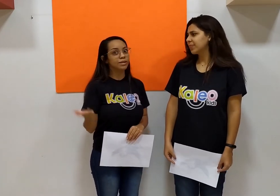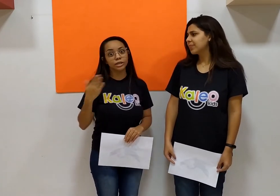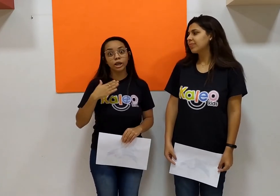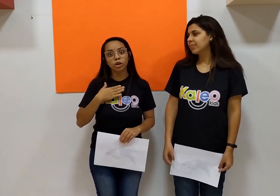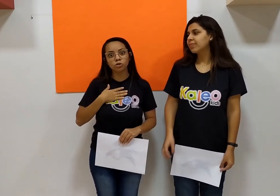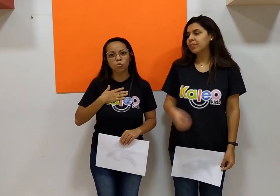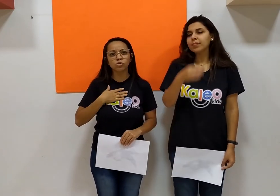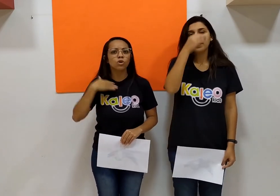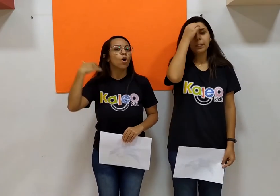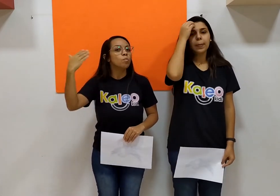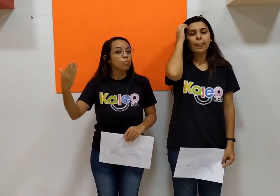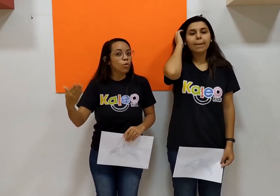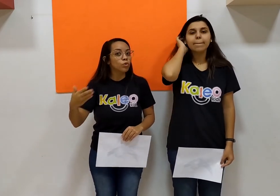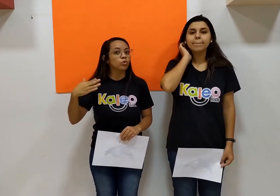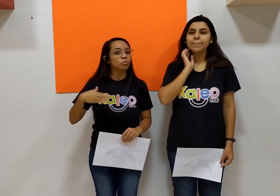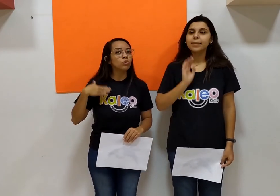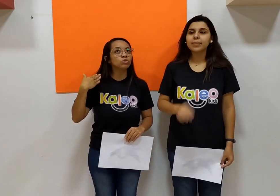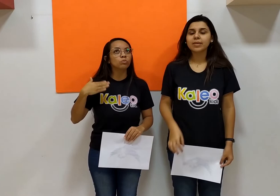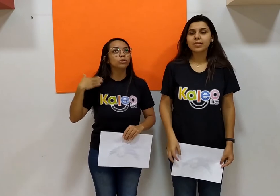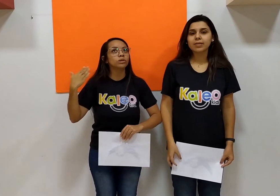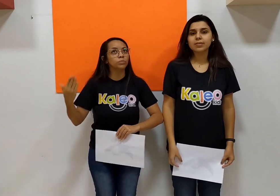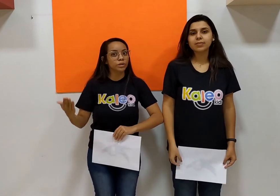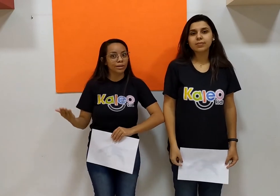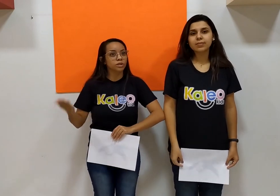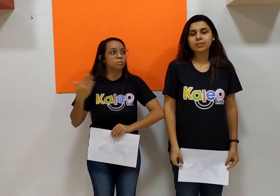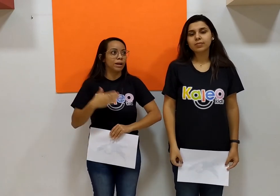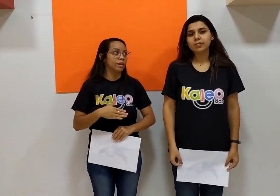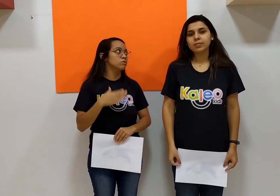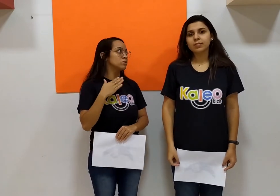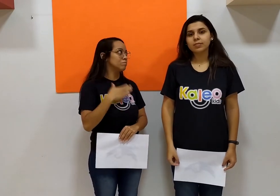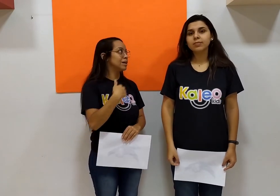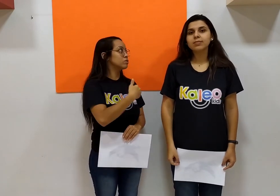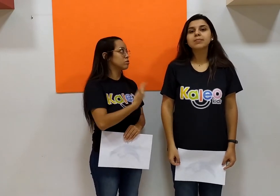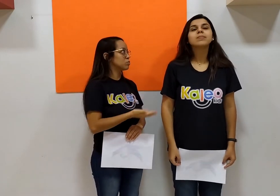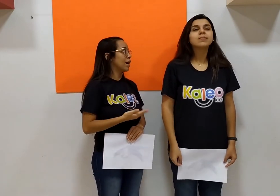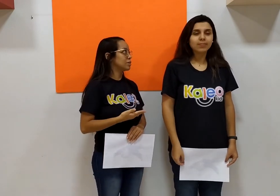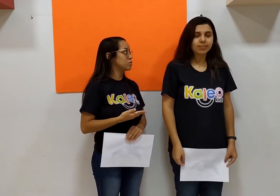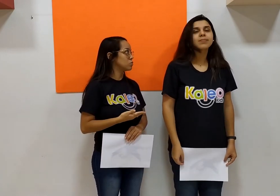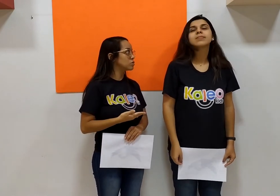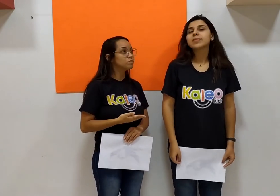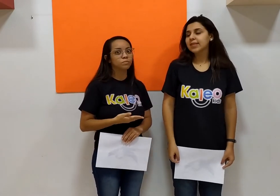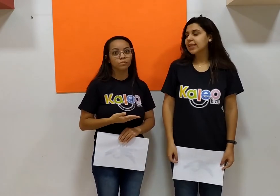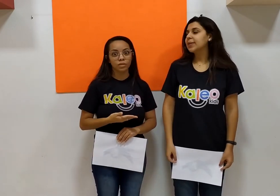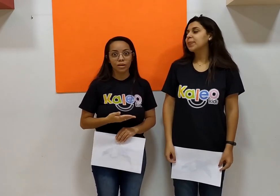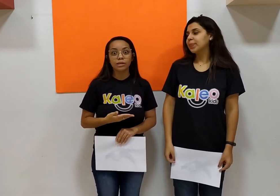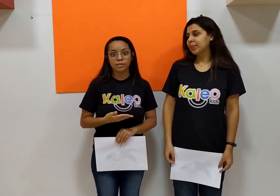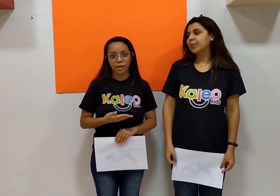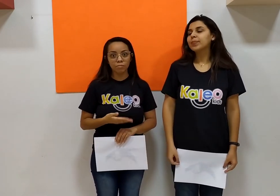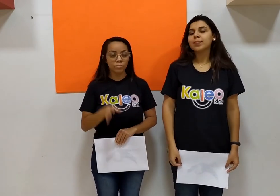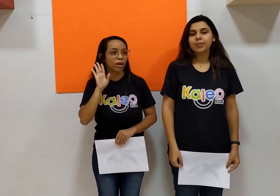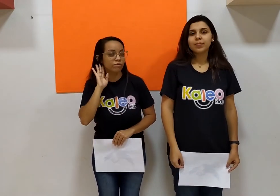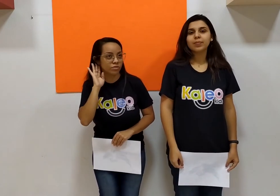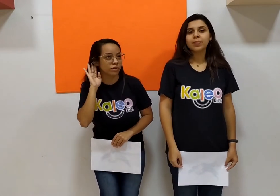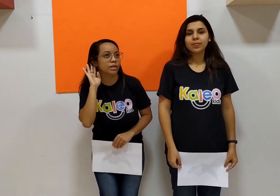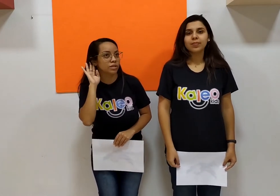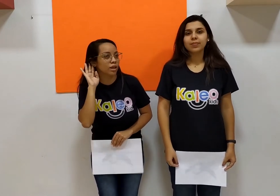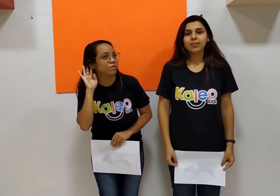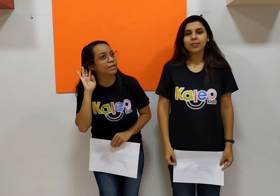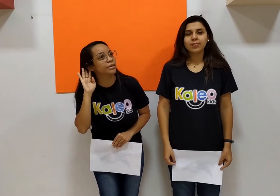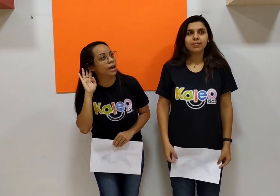acha que nós somos muito, muito, muito importantes para Deus, mais do que os pássaros? Sim. Sim? Quero ver de vocês. O que vocês